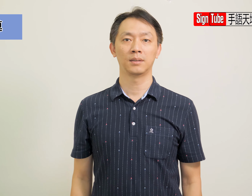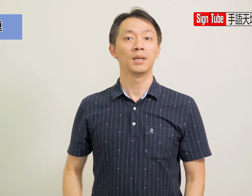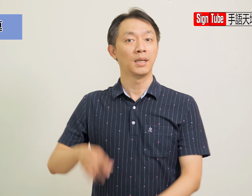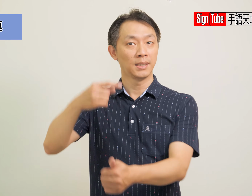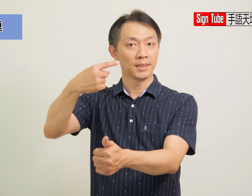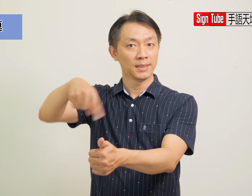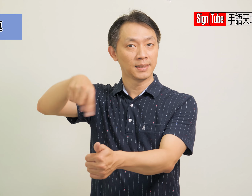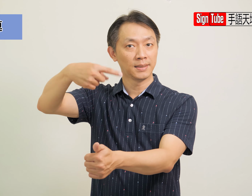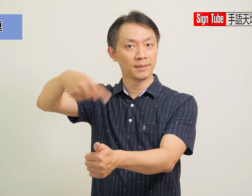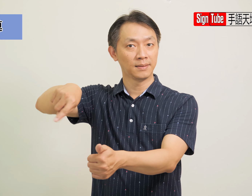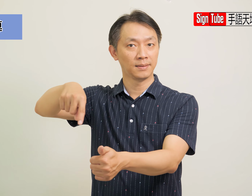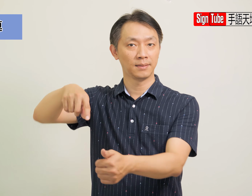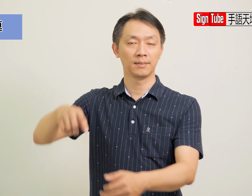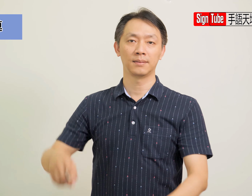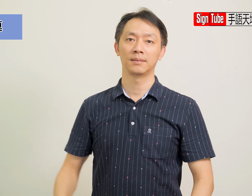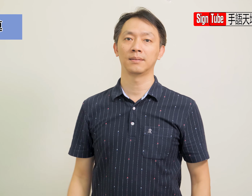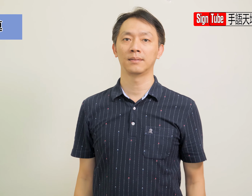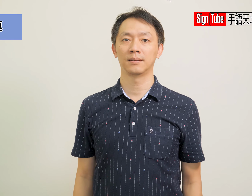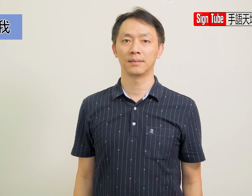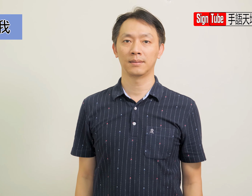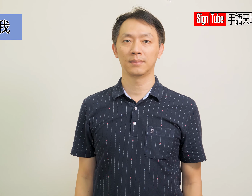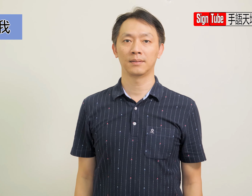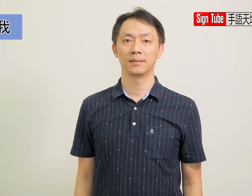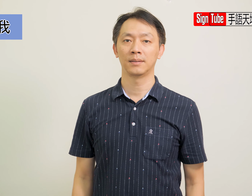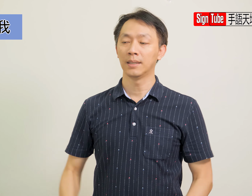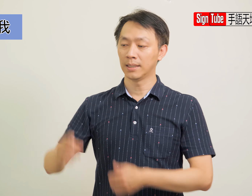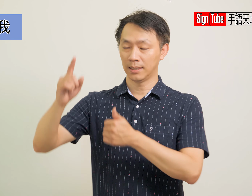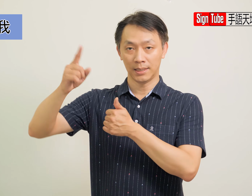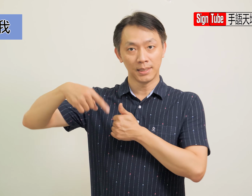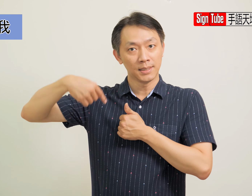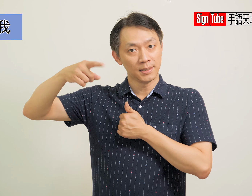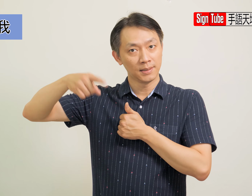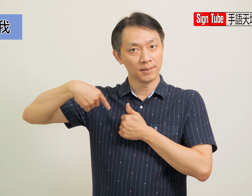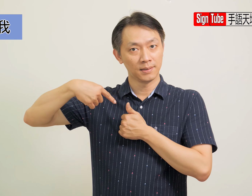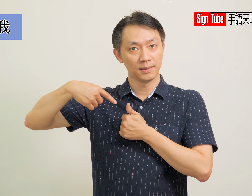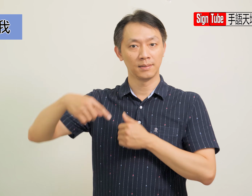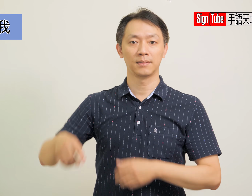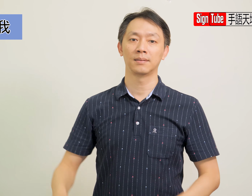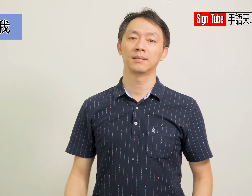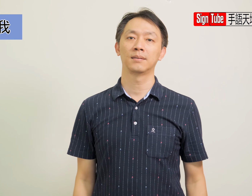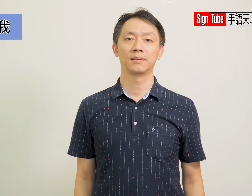菜，陪伴我长大。感谢亲